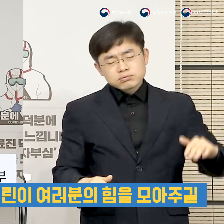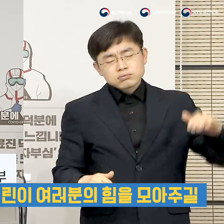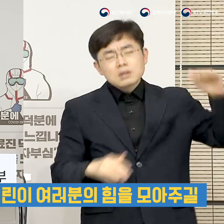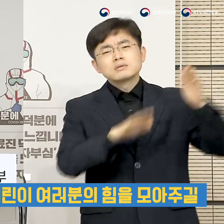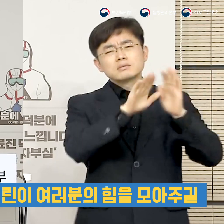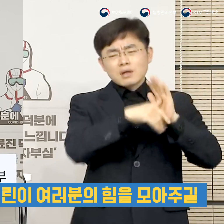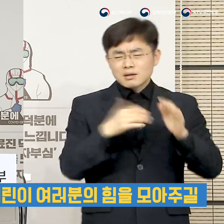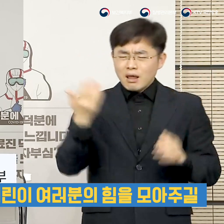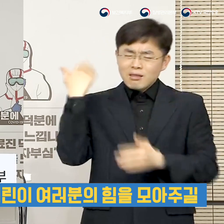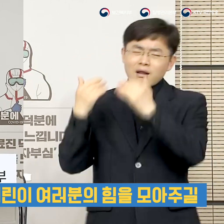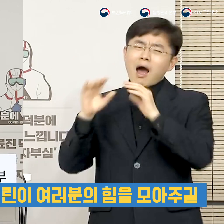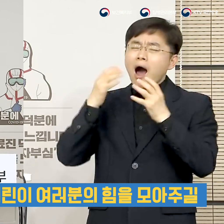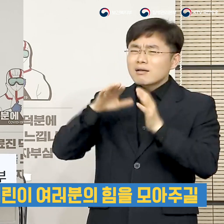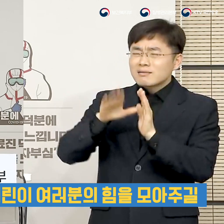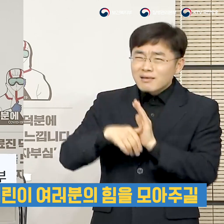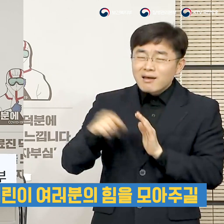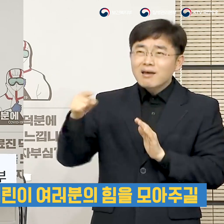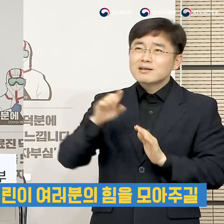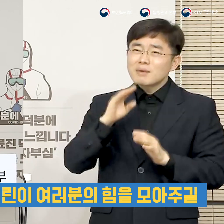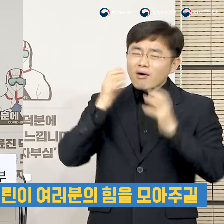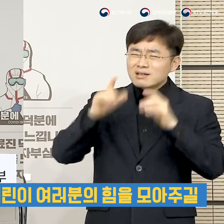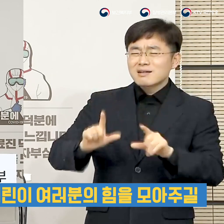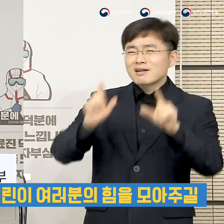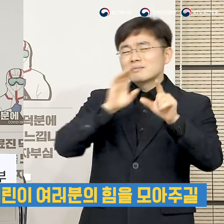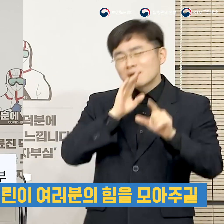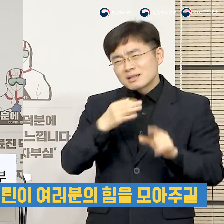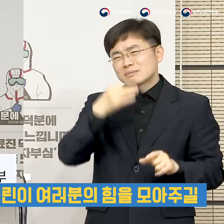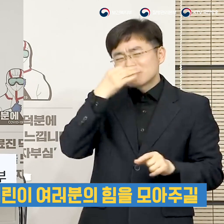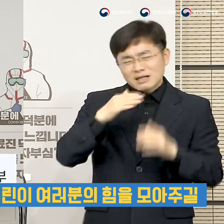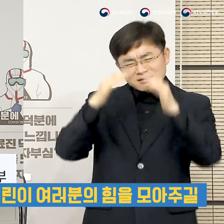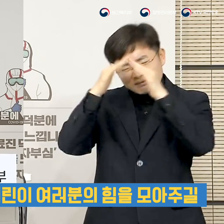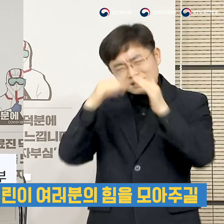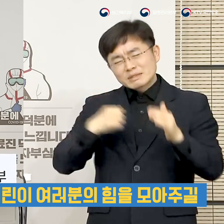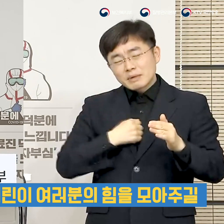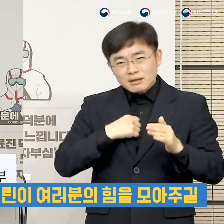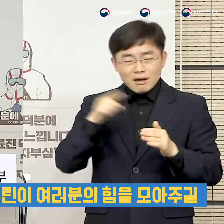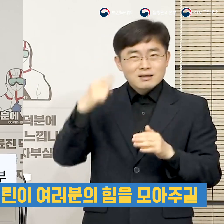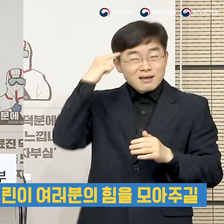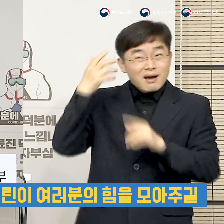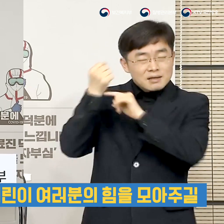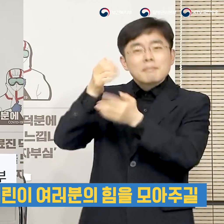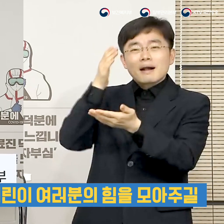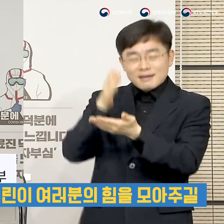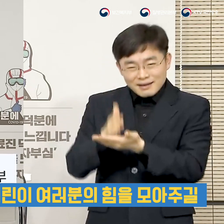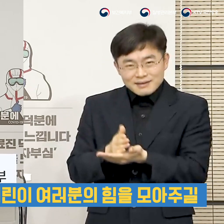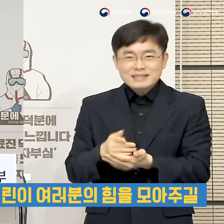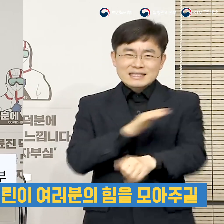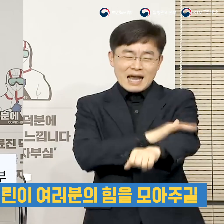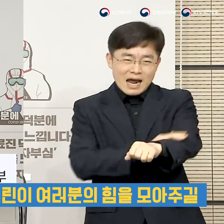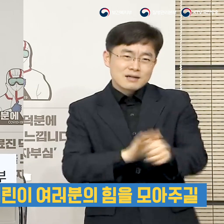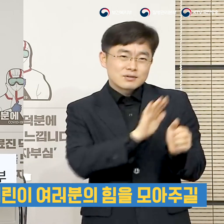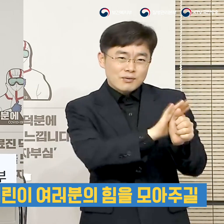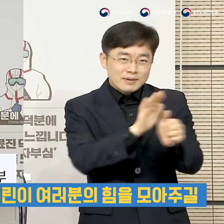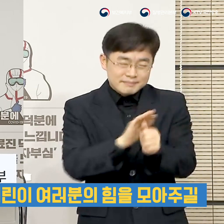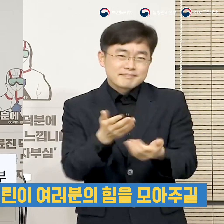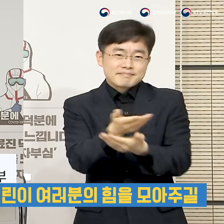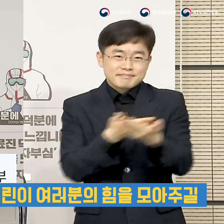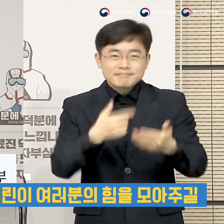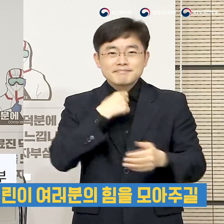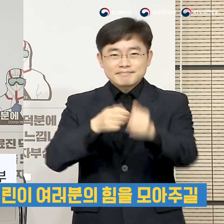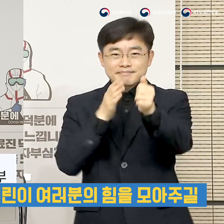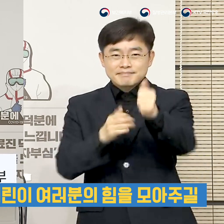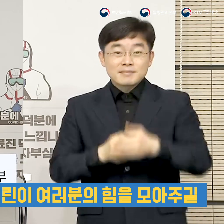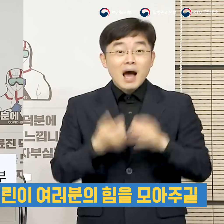우울한 기억으로 남지 않도록 세심한 배려가 필요합니다. 어린이 여러분들도 코로나19를